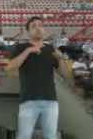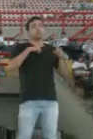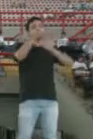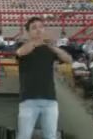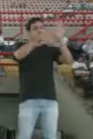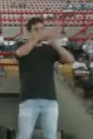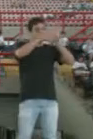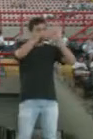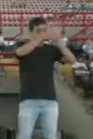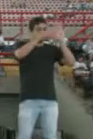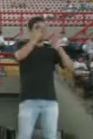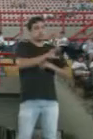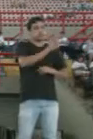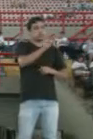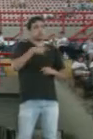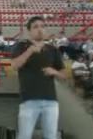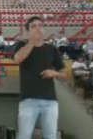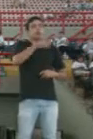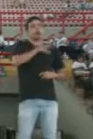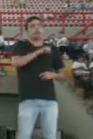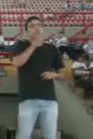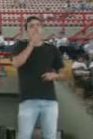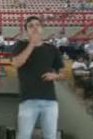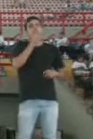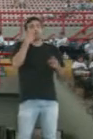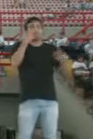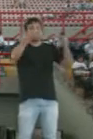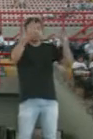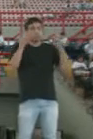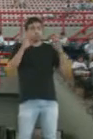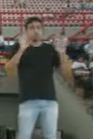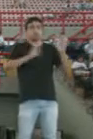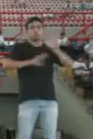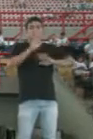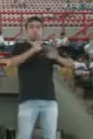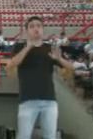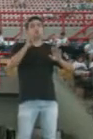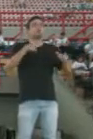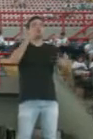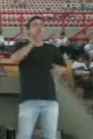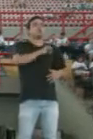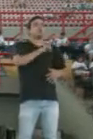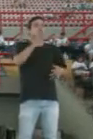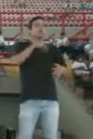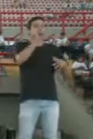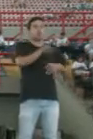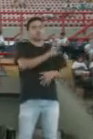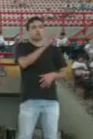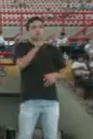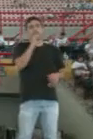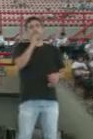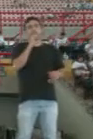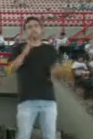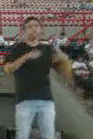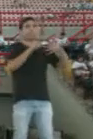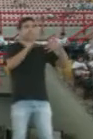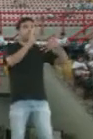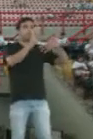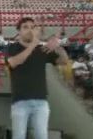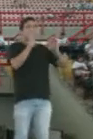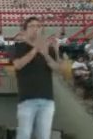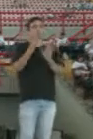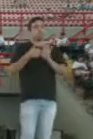que é literário e não fala de amor. Olha a interpretação de texto, tome cuidado, não é só porque falou de amor que é literário, não. Letra B,